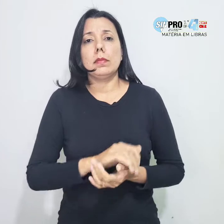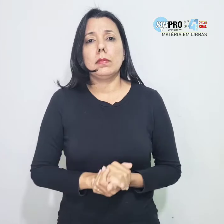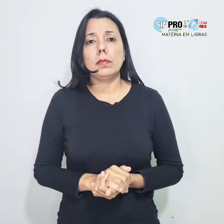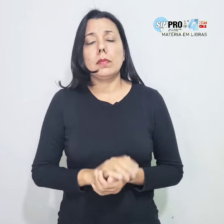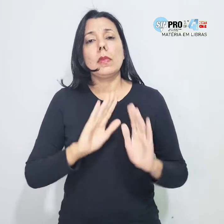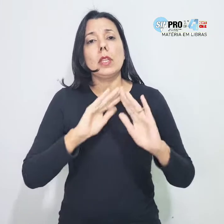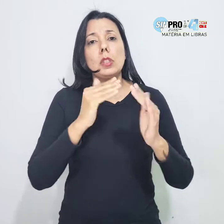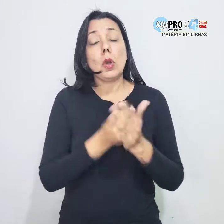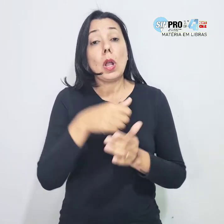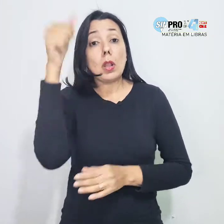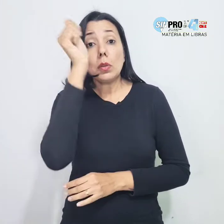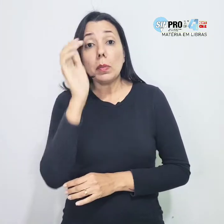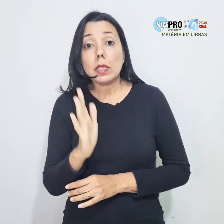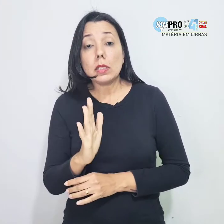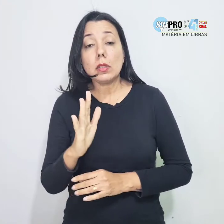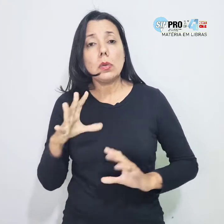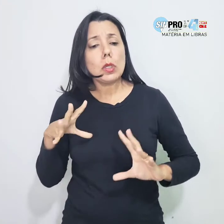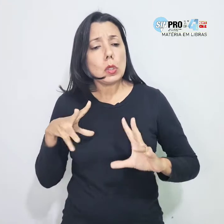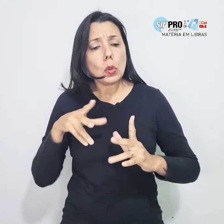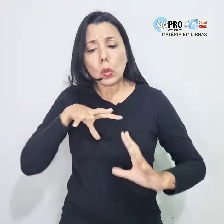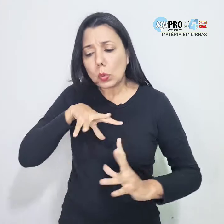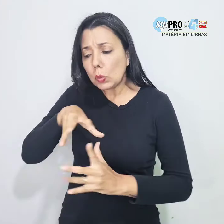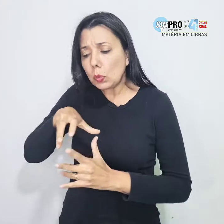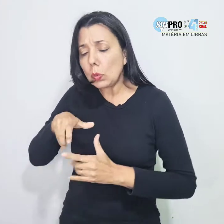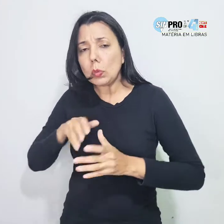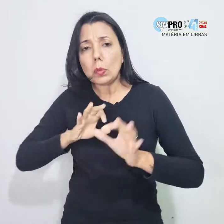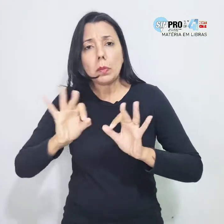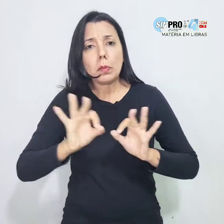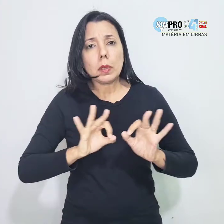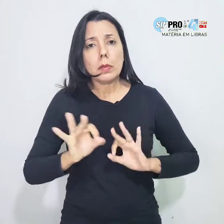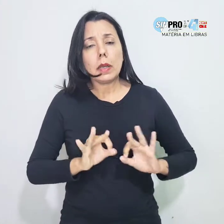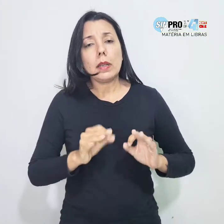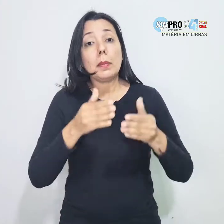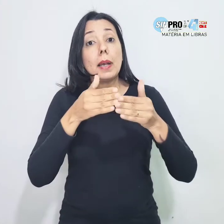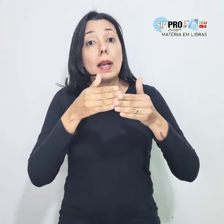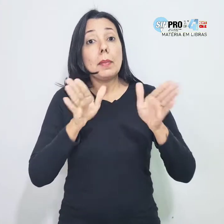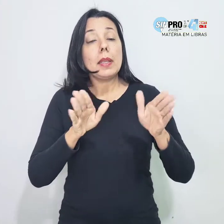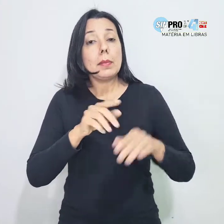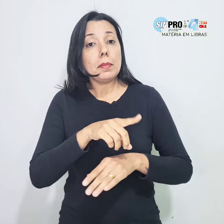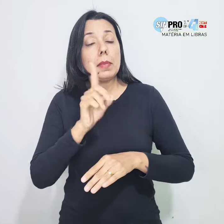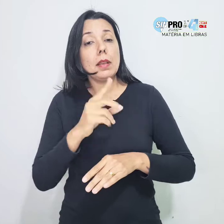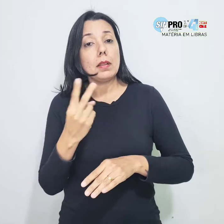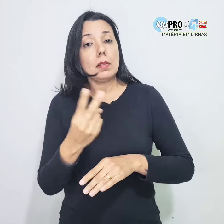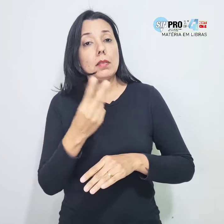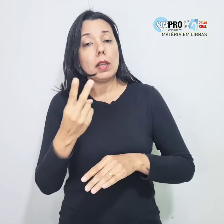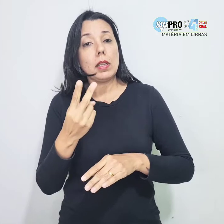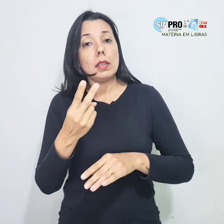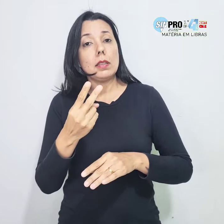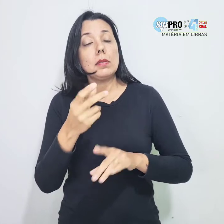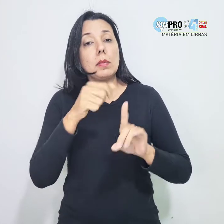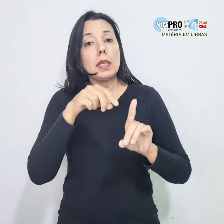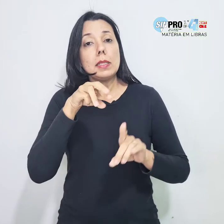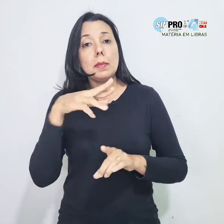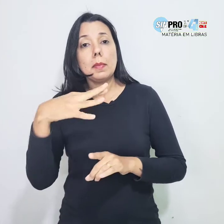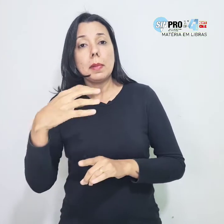Escolas do Brasil e de todo o mundo se preparam para reabrir pela primeira vez desde março, quando